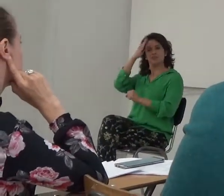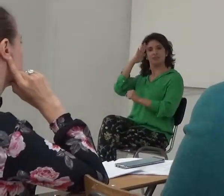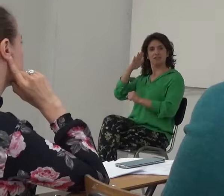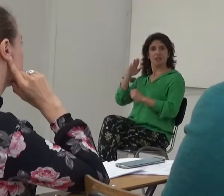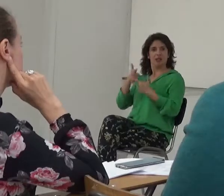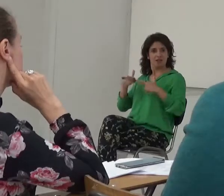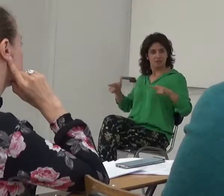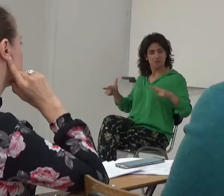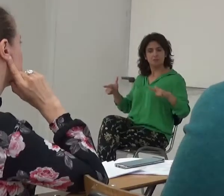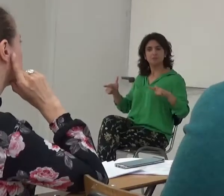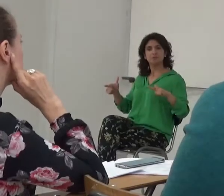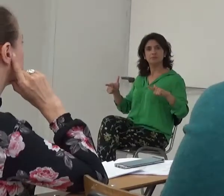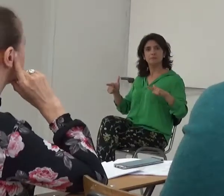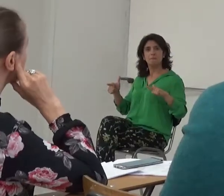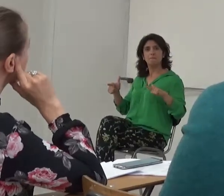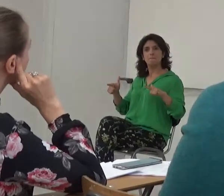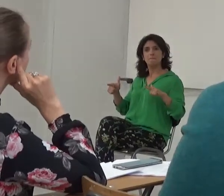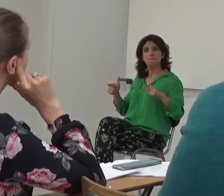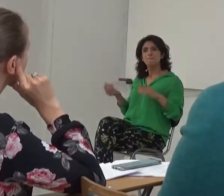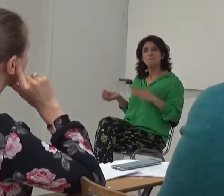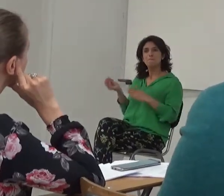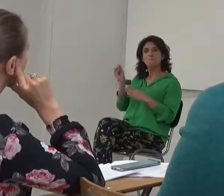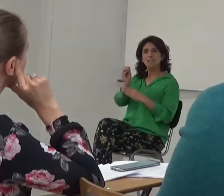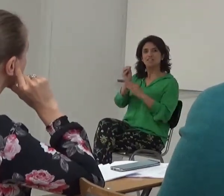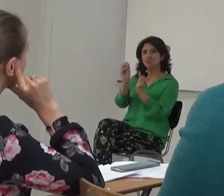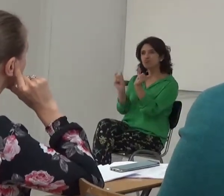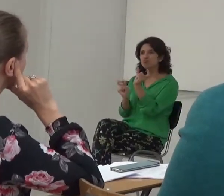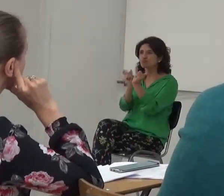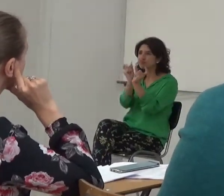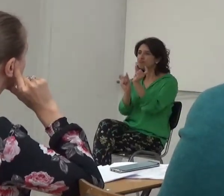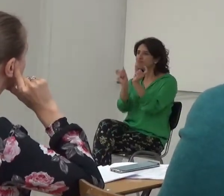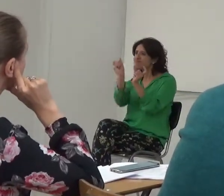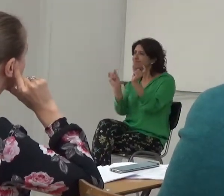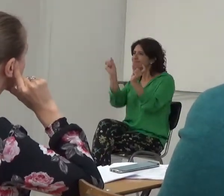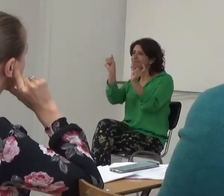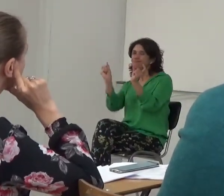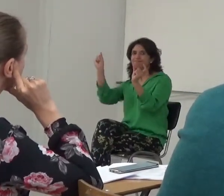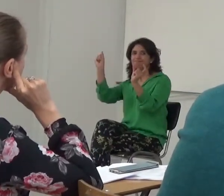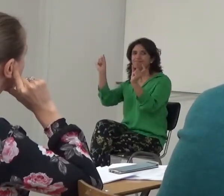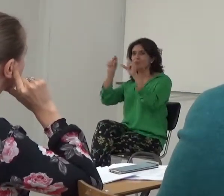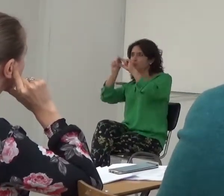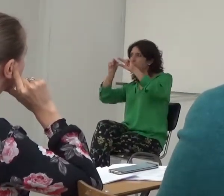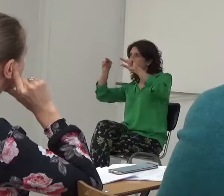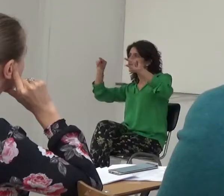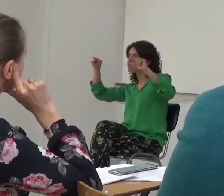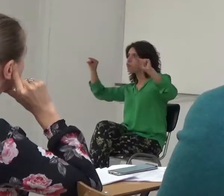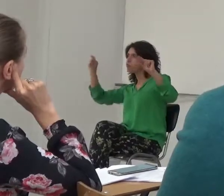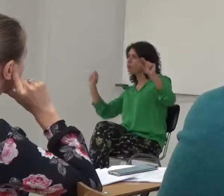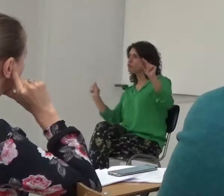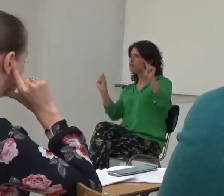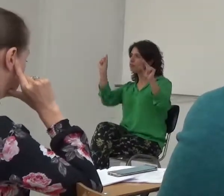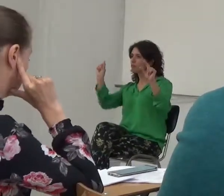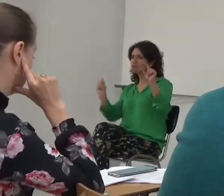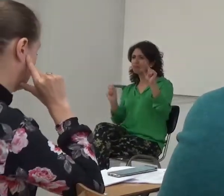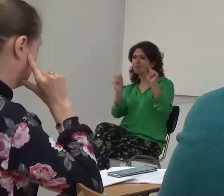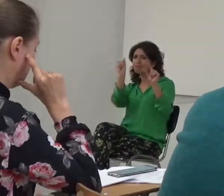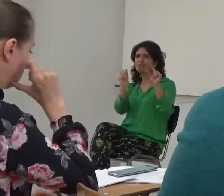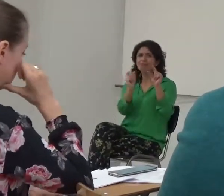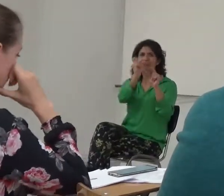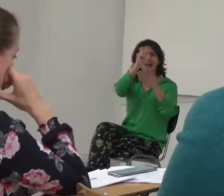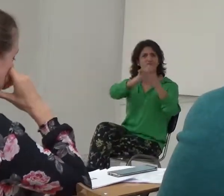más incrustaciones de secciones, como por ejemplo resolución y evaluación en distintas etapas del discurso.